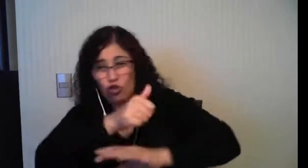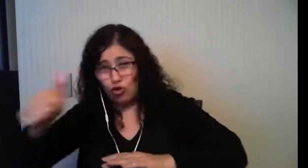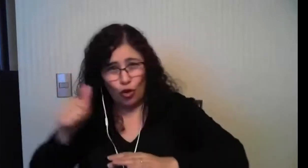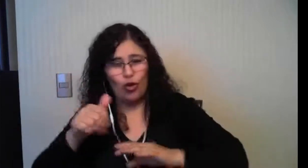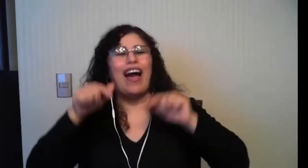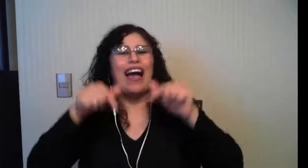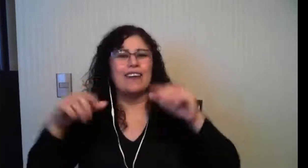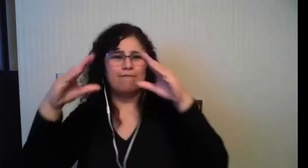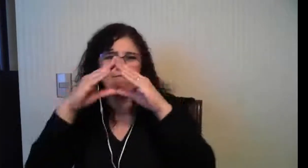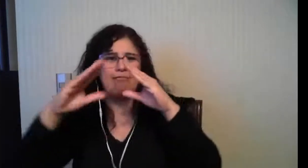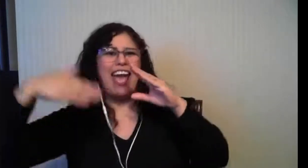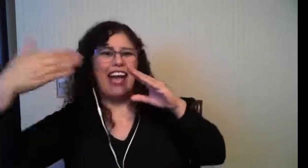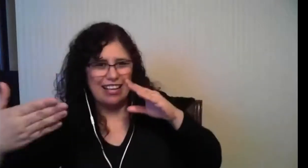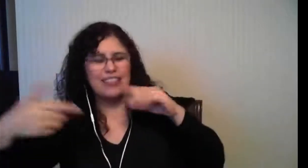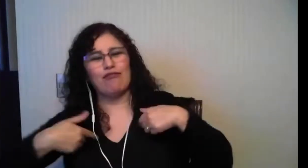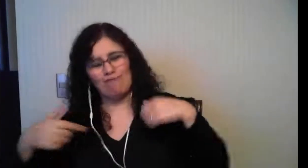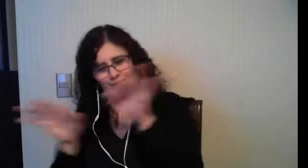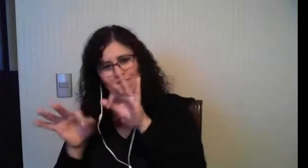Profe, una duda.